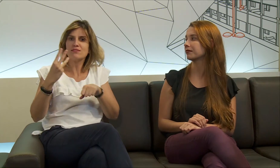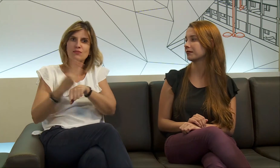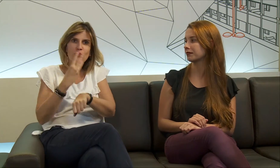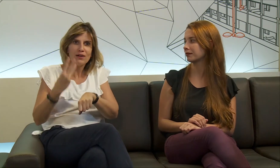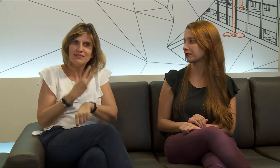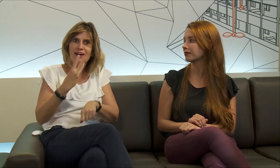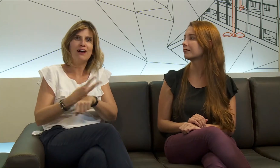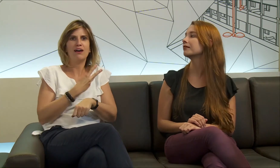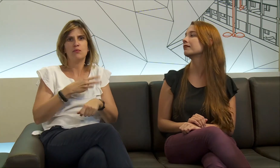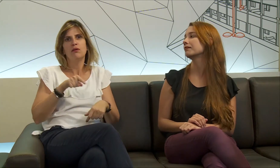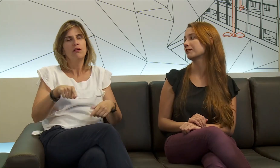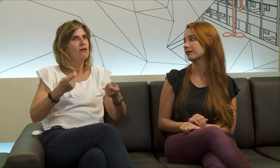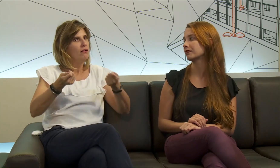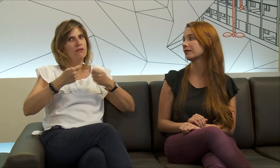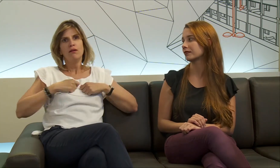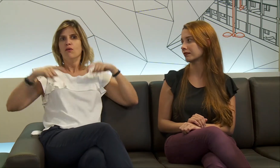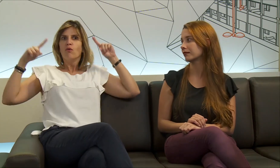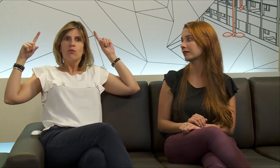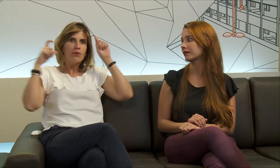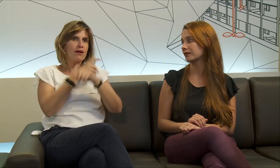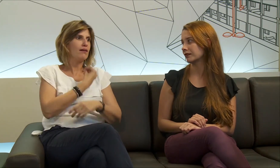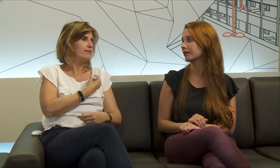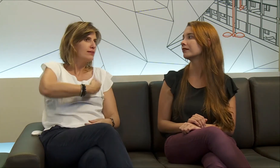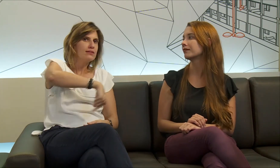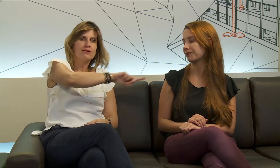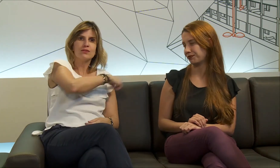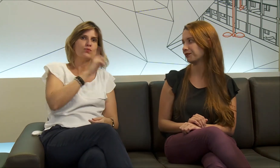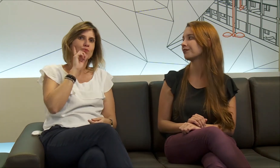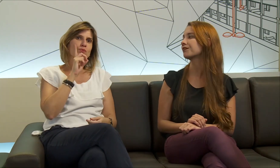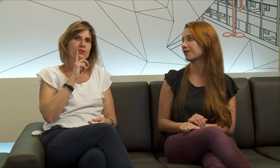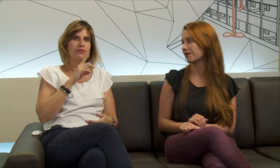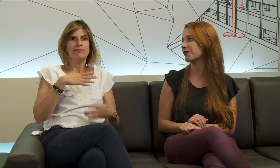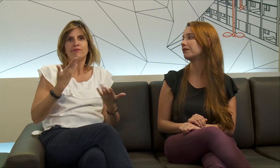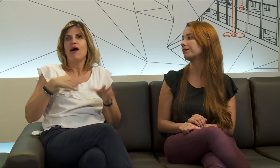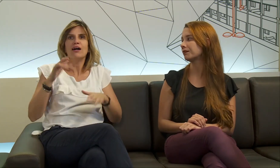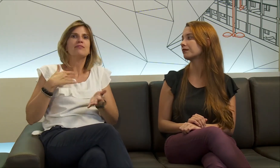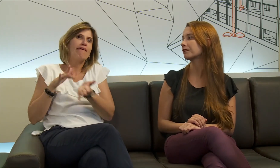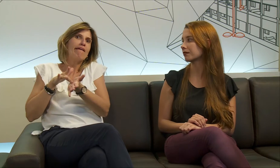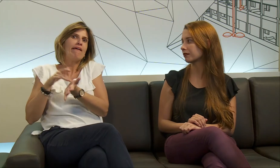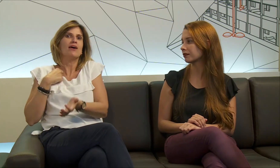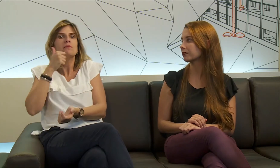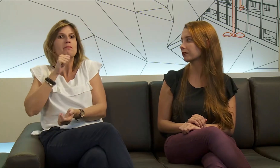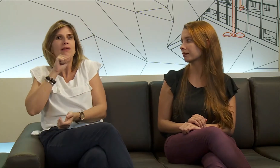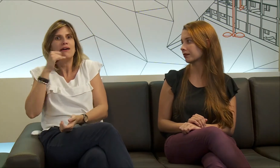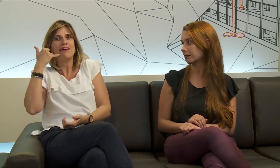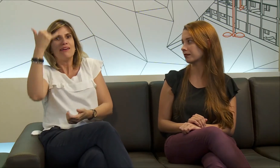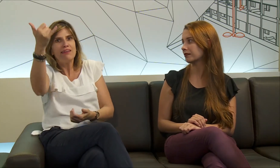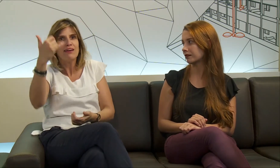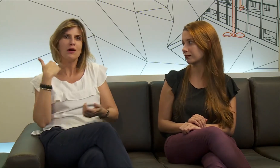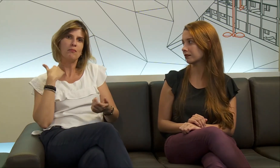alguns locais, por exemplo. Você tem bancos que obrigam as pessoas